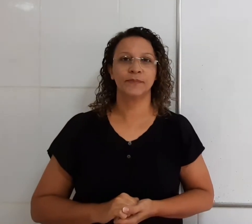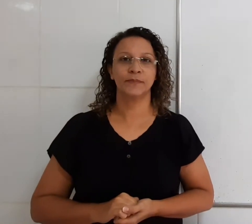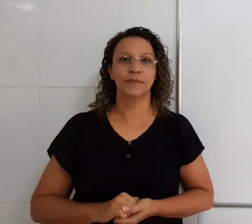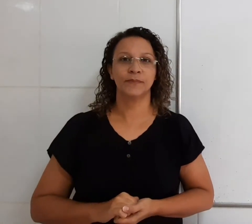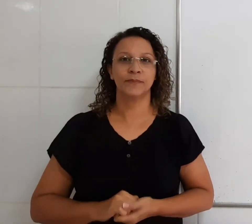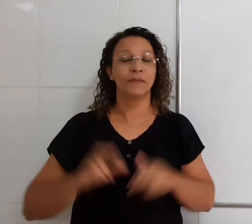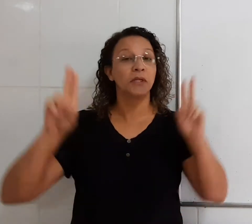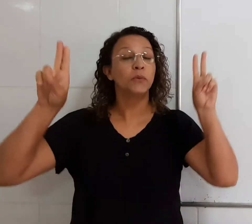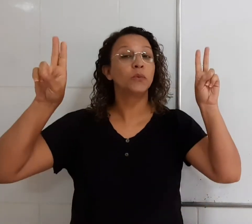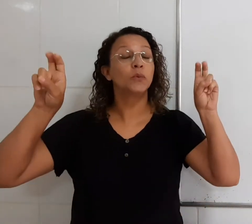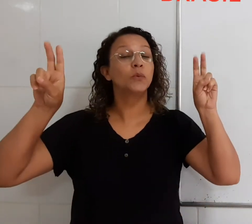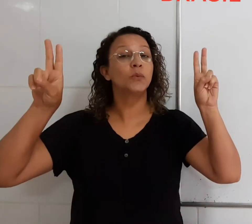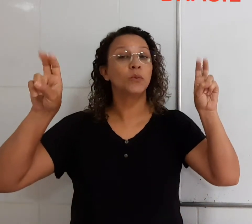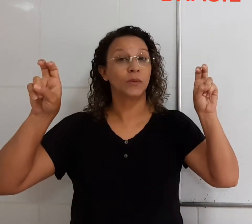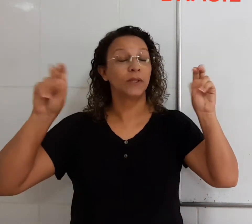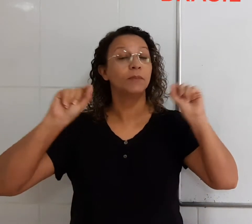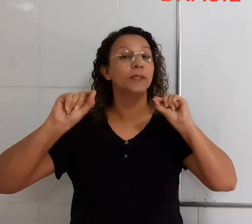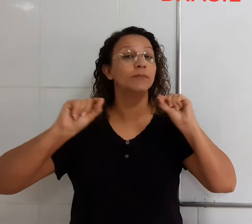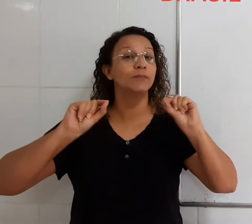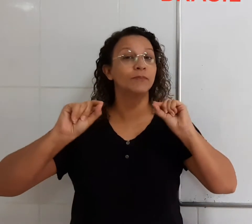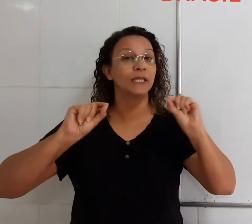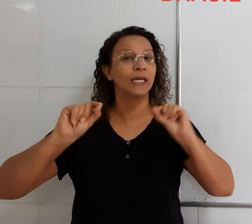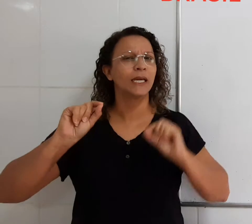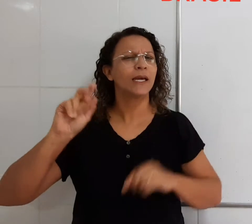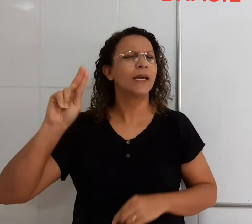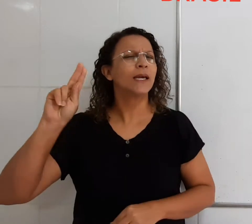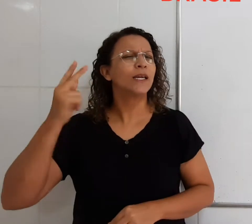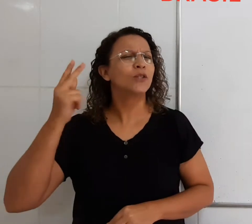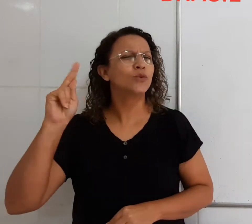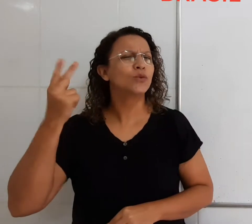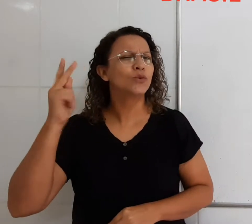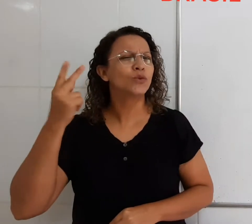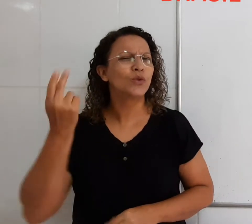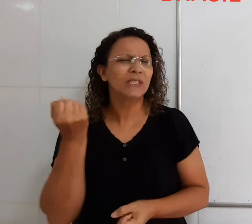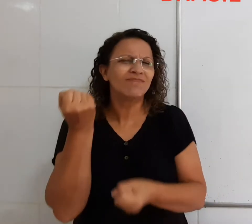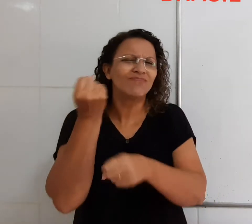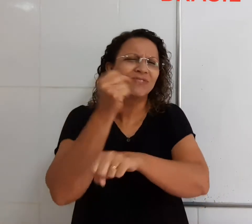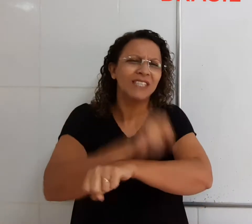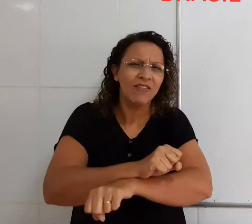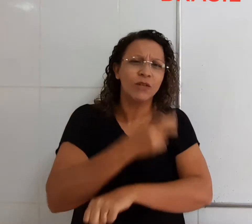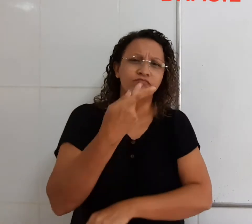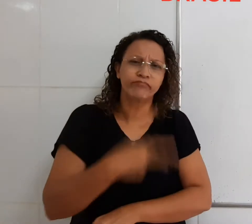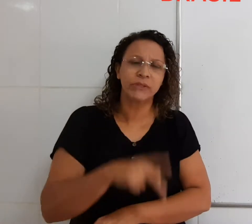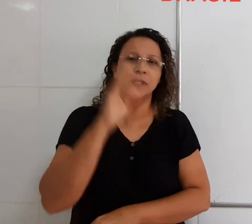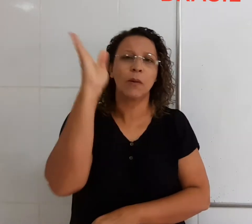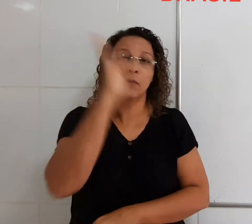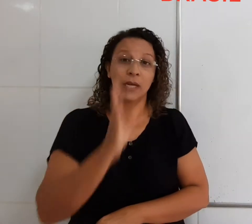E o tema é História da Escravidão no Brasil, parte 1.